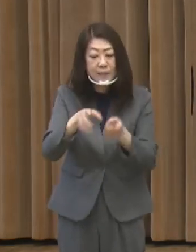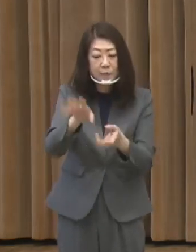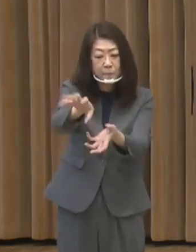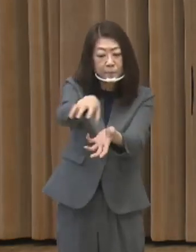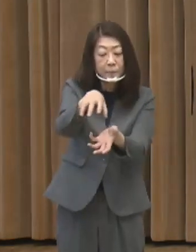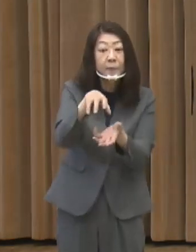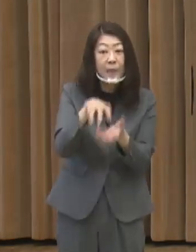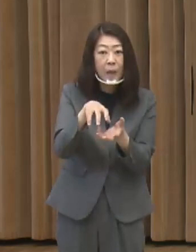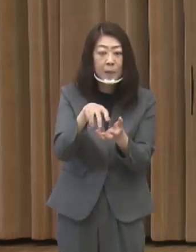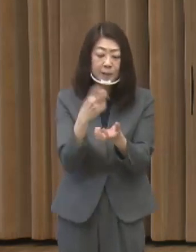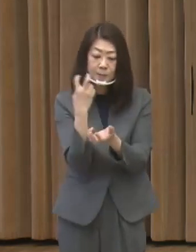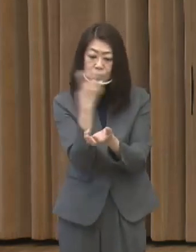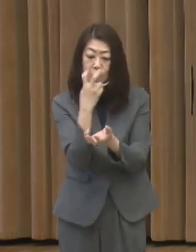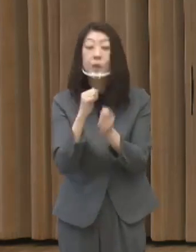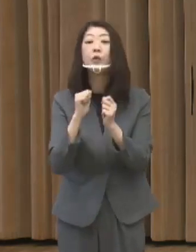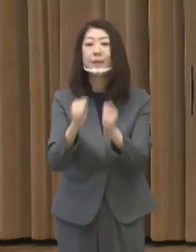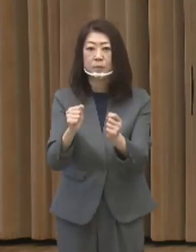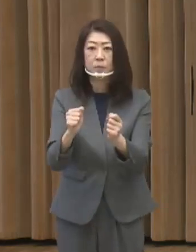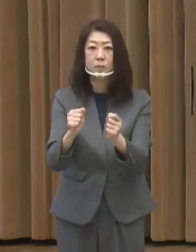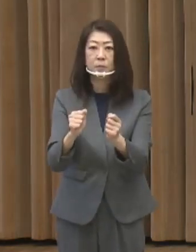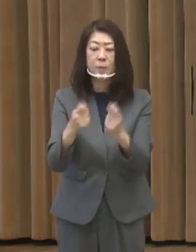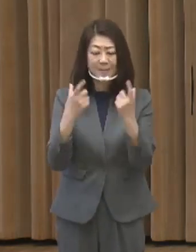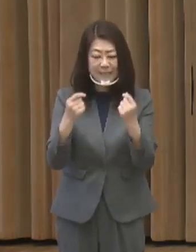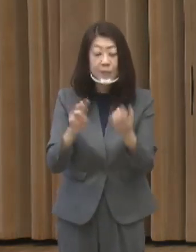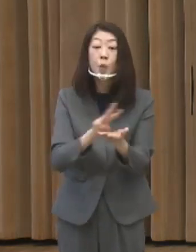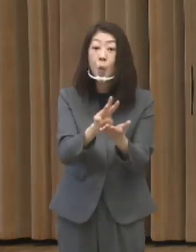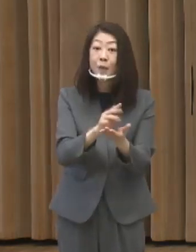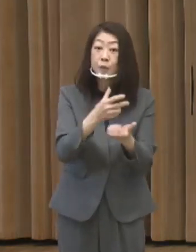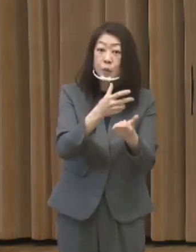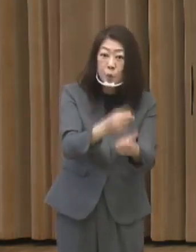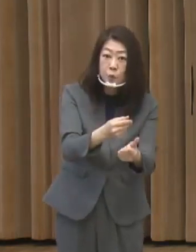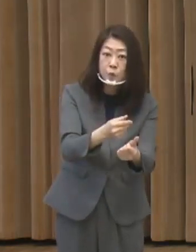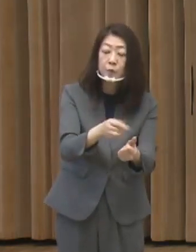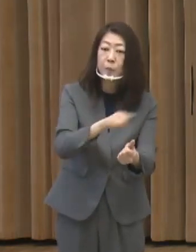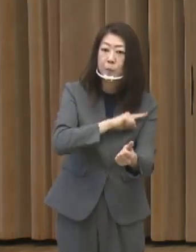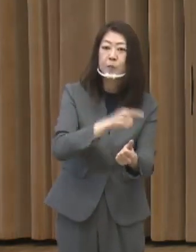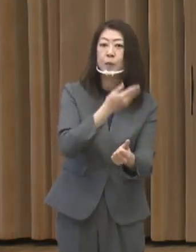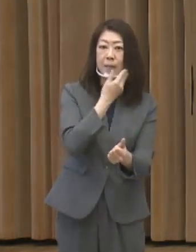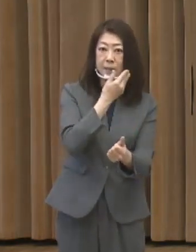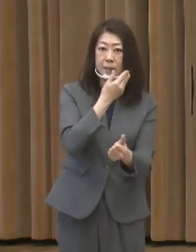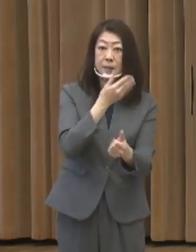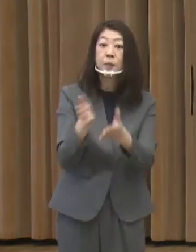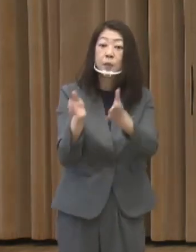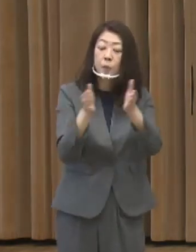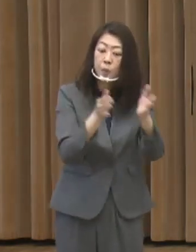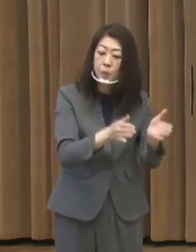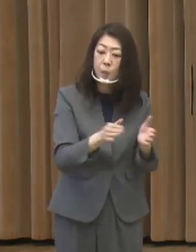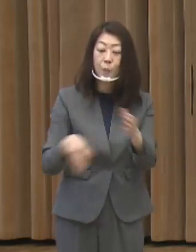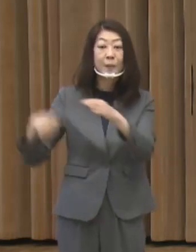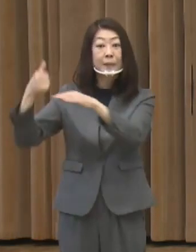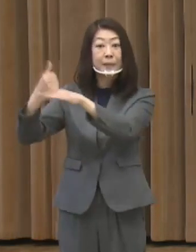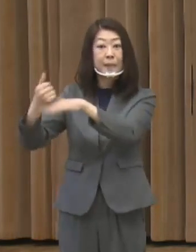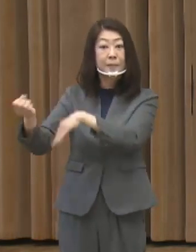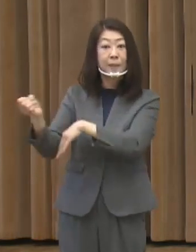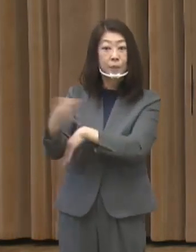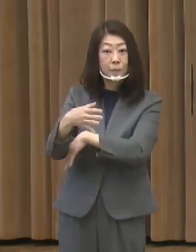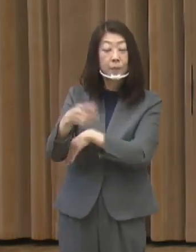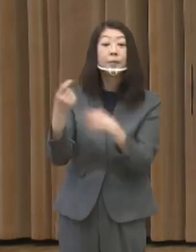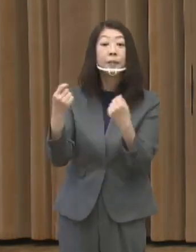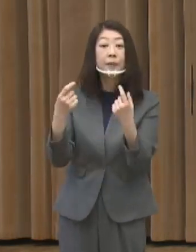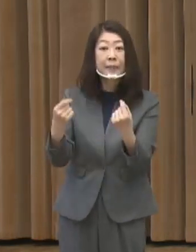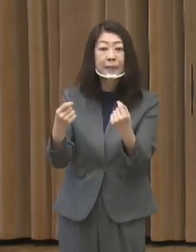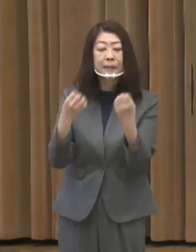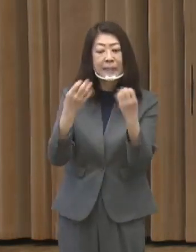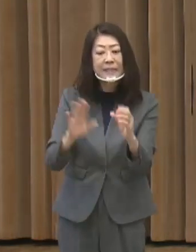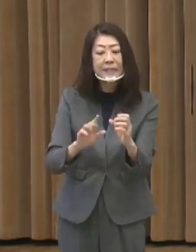ただいているところであり、まずはしっかりとワクチンを打つということはとても大切だと思います。他方で大臣がおっしゃるように、これ